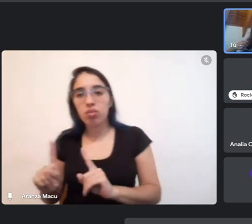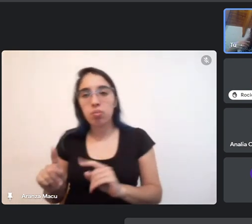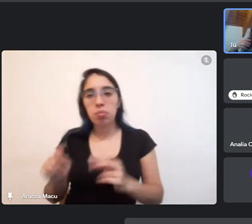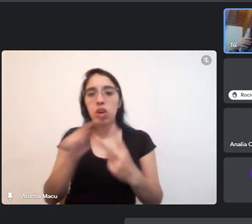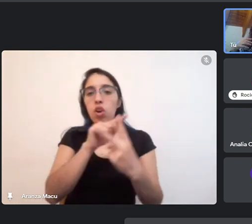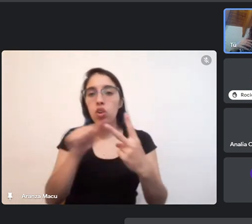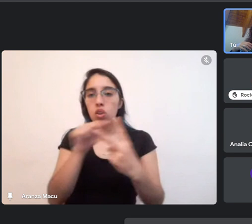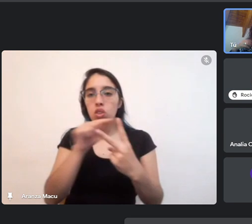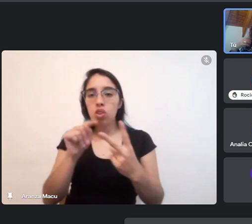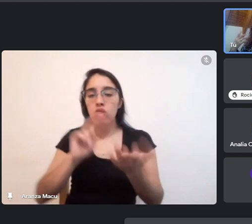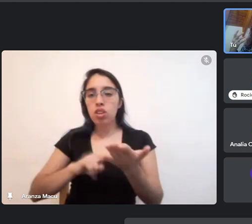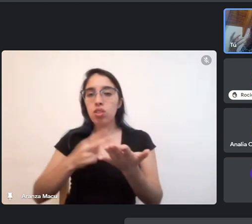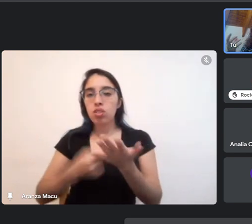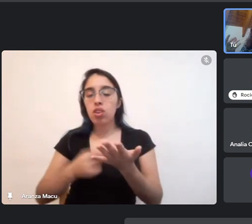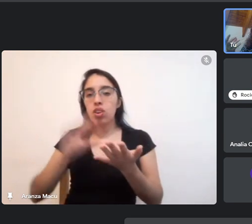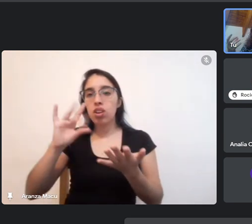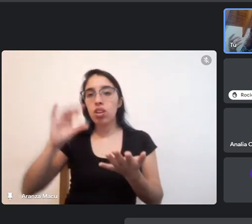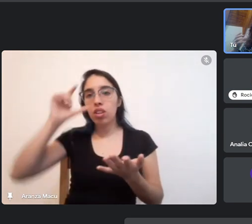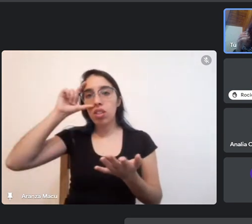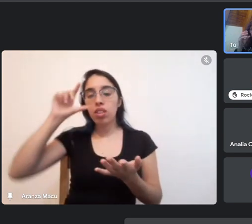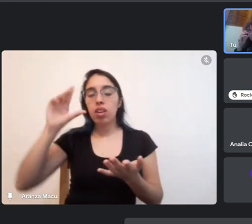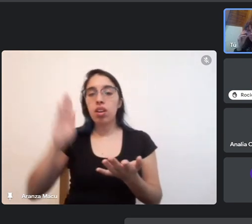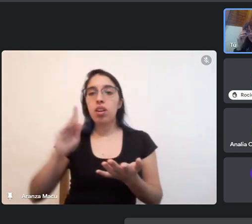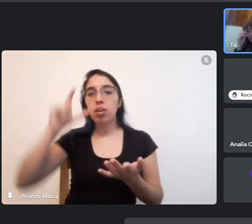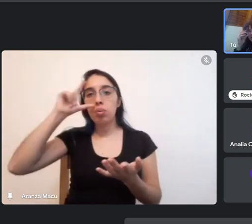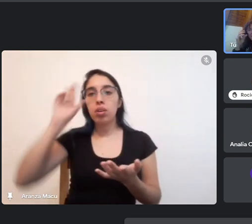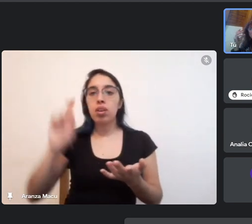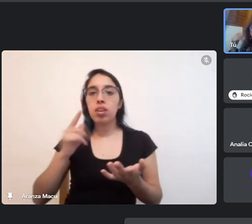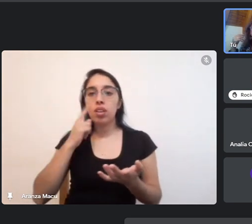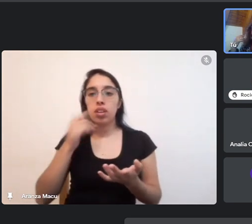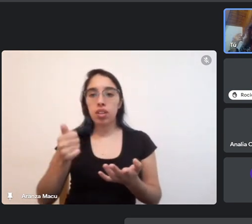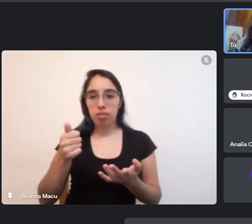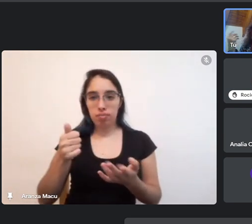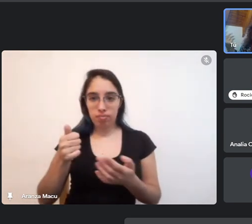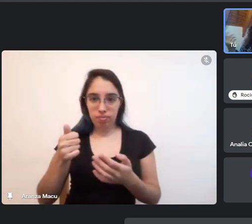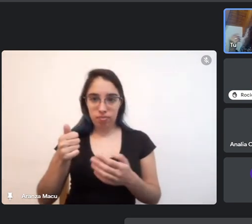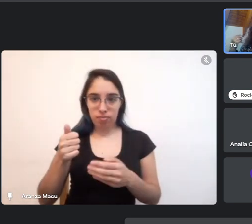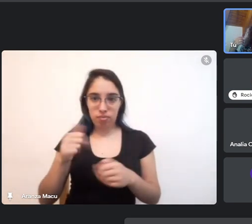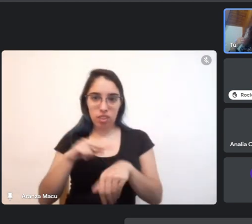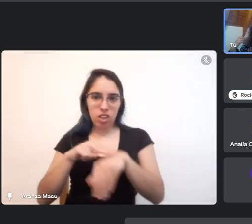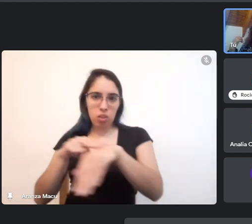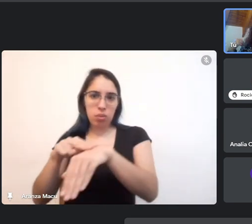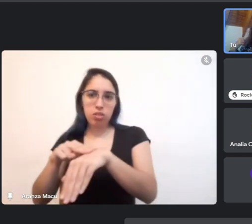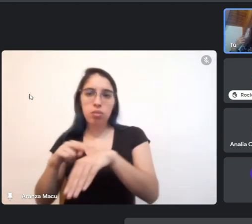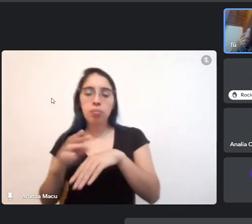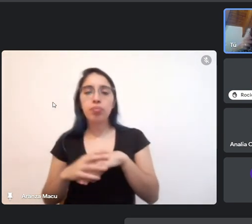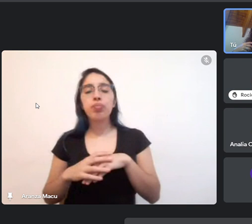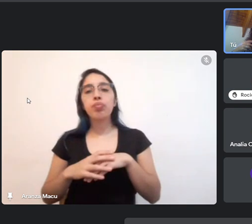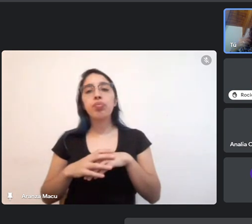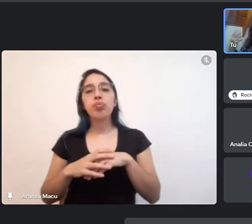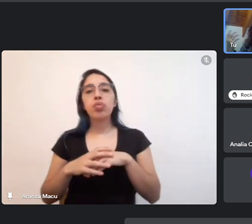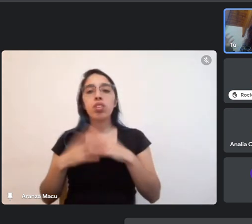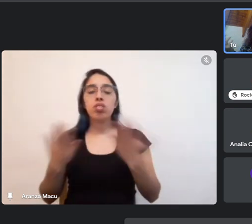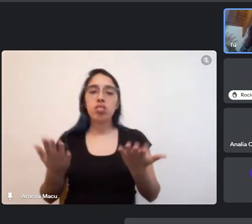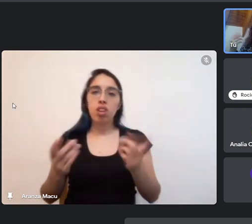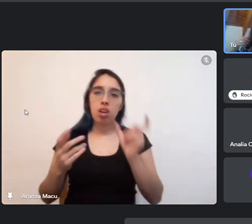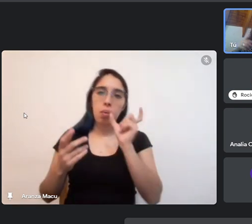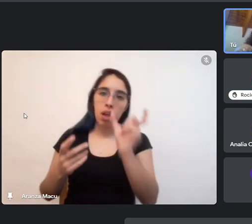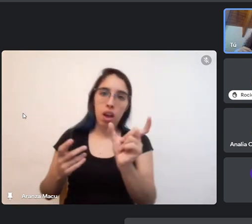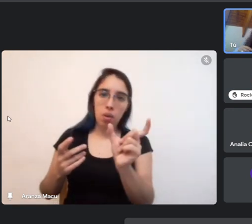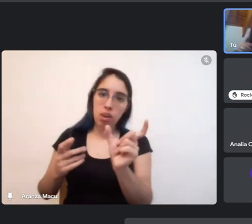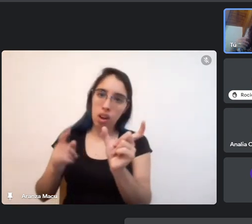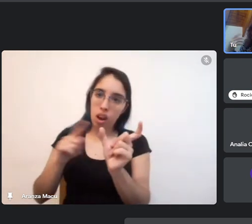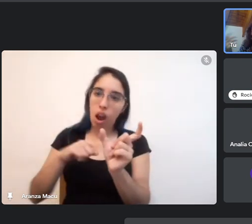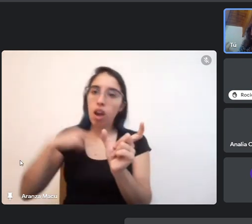para una recomendación, Entonces, debería también, debería ocurrir, debería